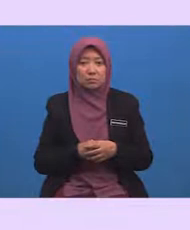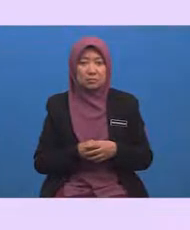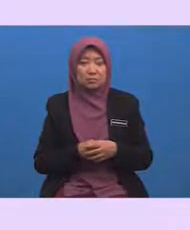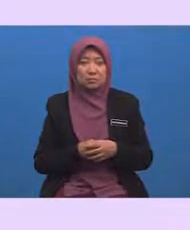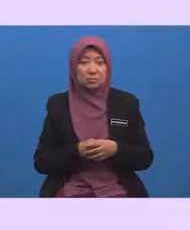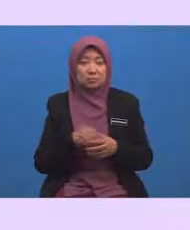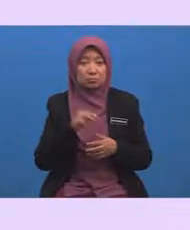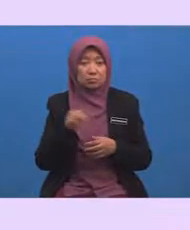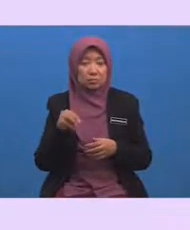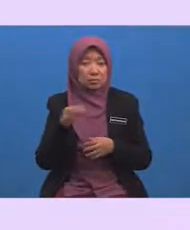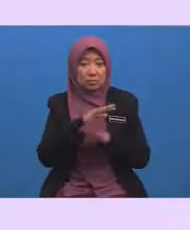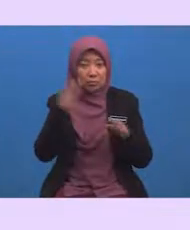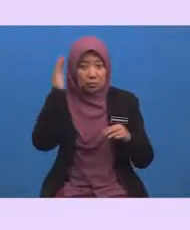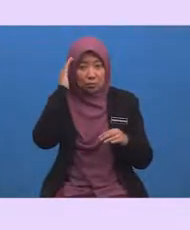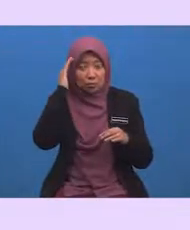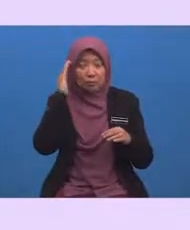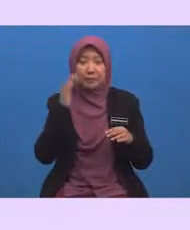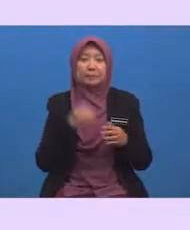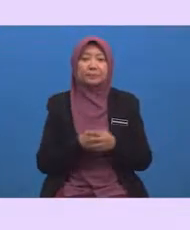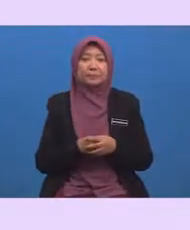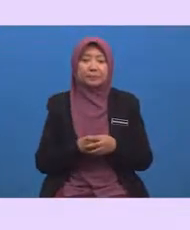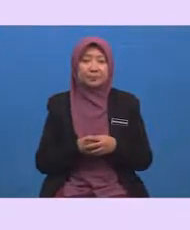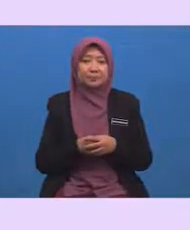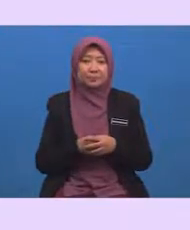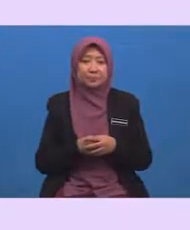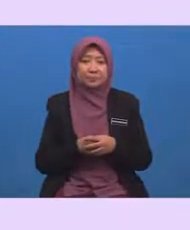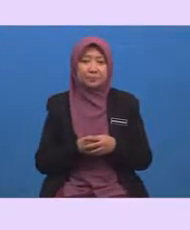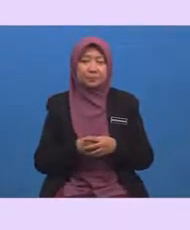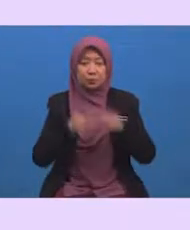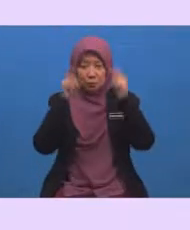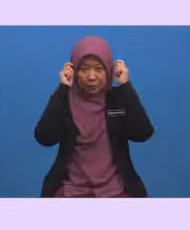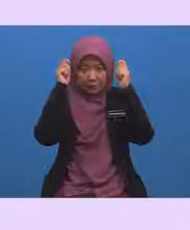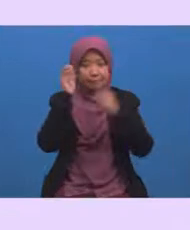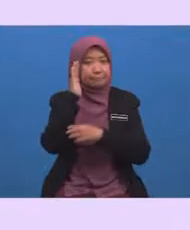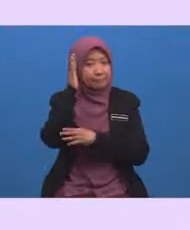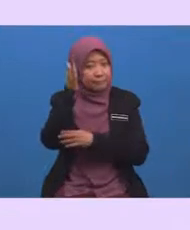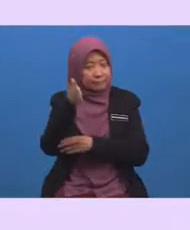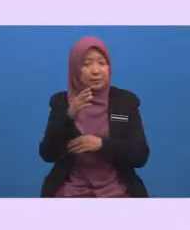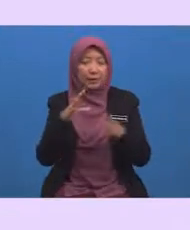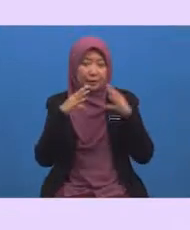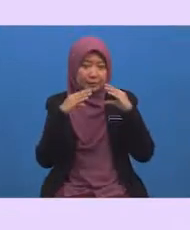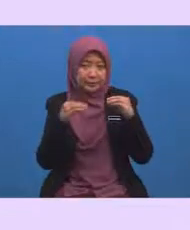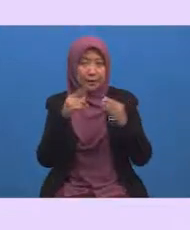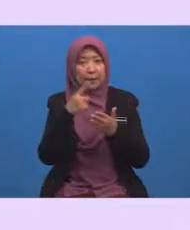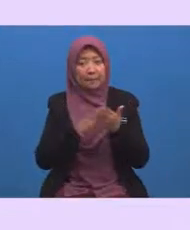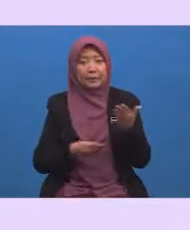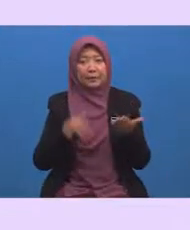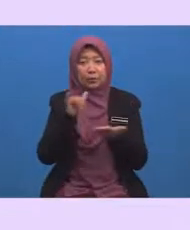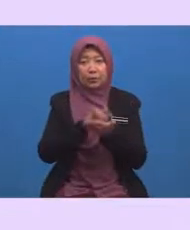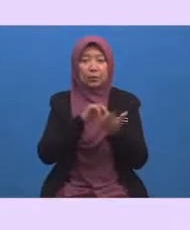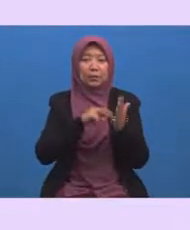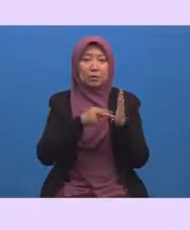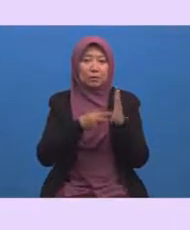Murid-murid tidak tahu? Tidak apa. Ustazah akan ajar apa itu